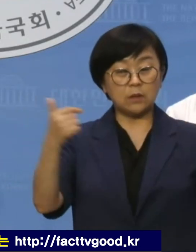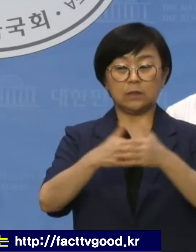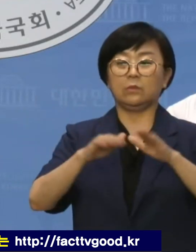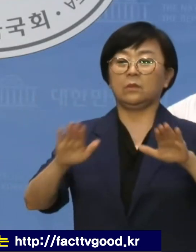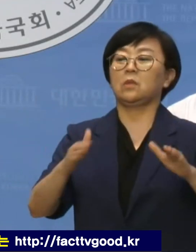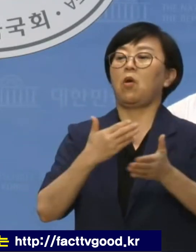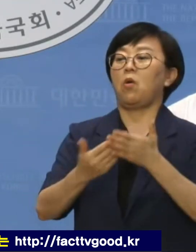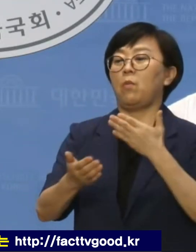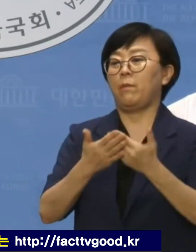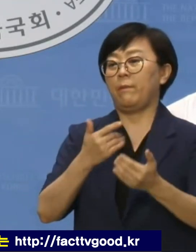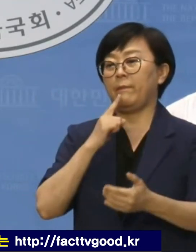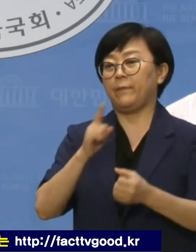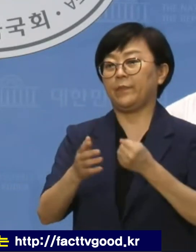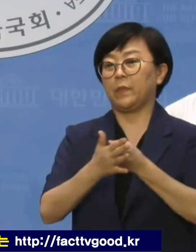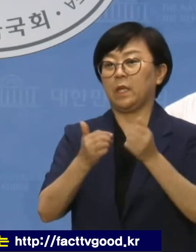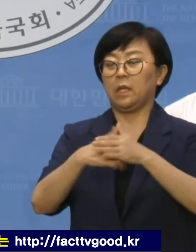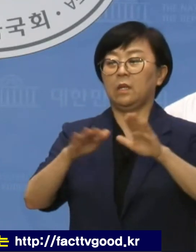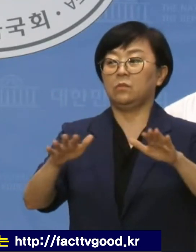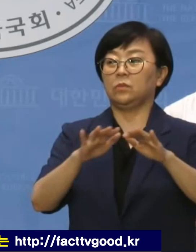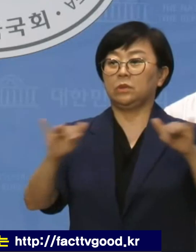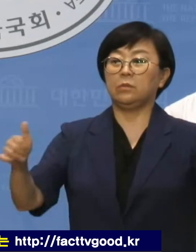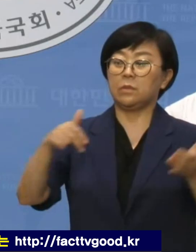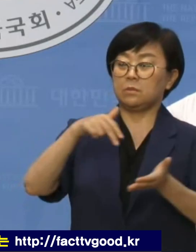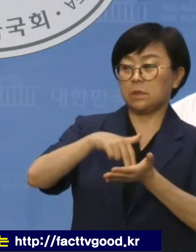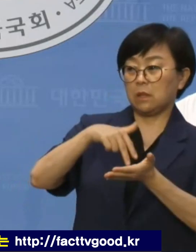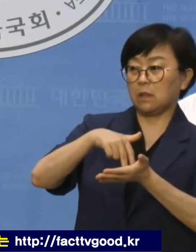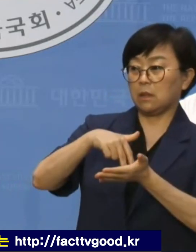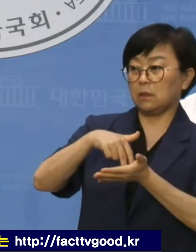겪고 있는 것입니다. 이런 분들의 이야기가 제대로